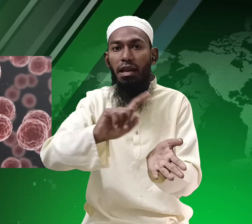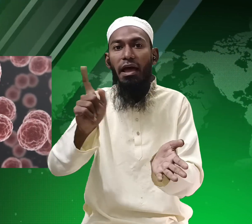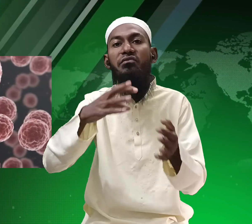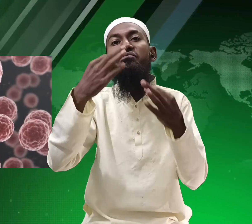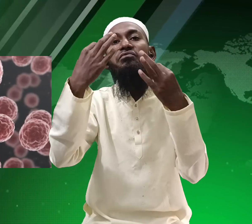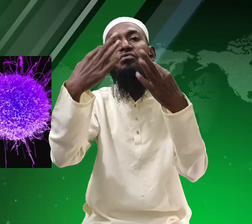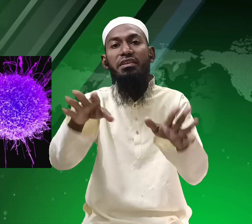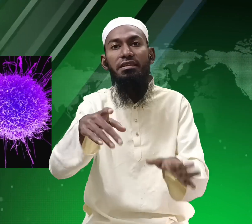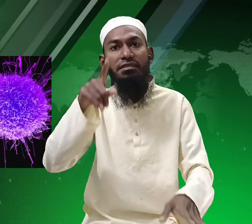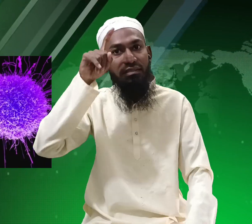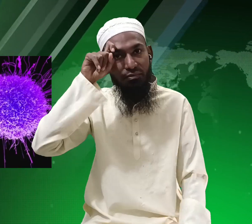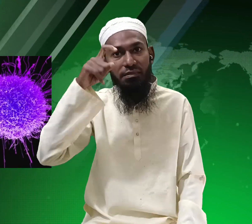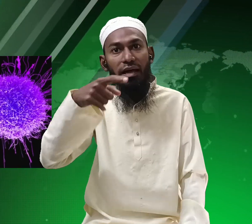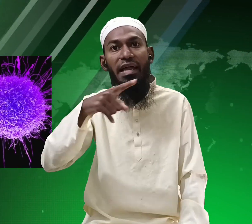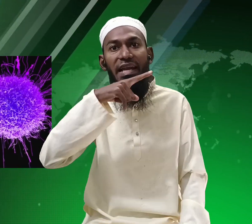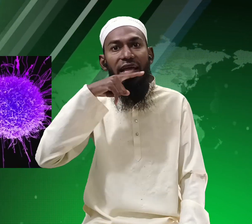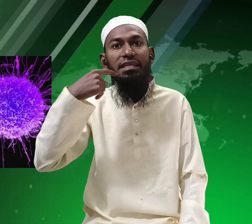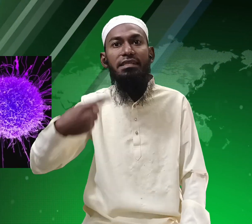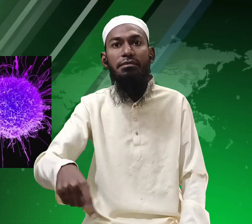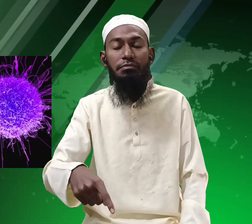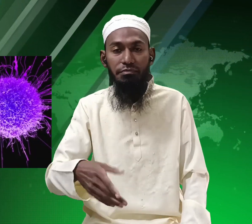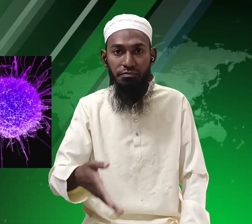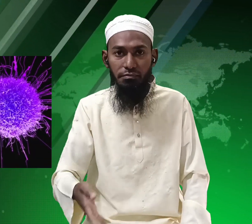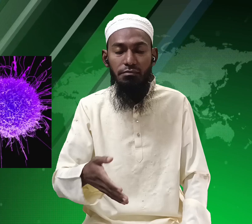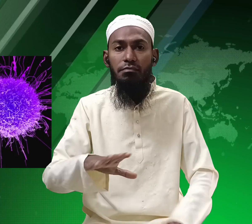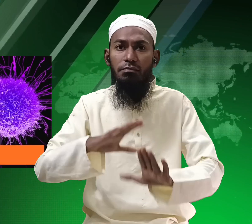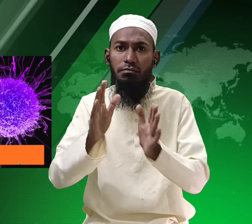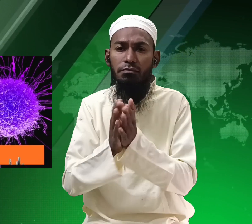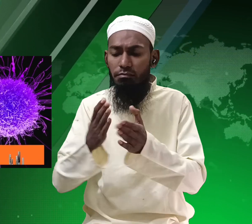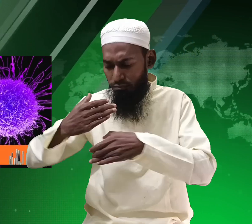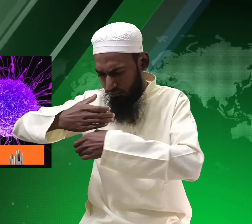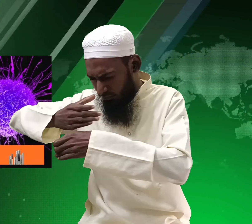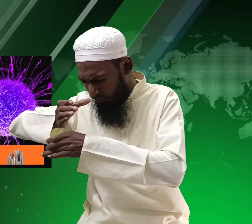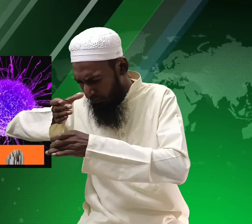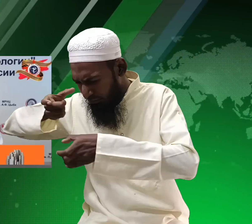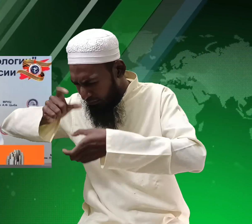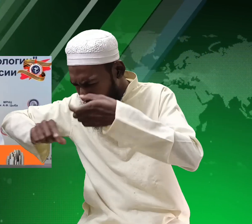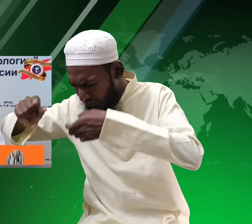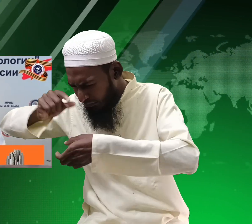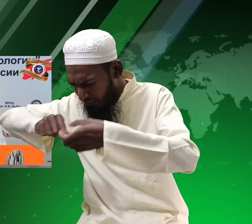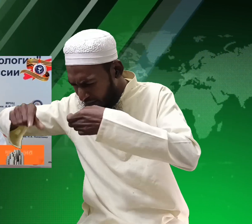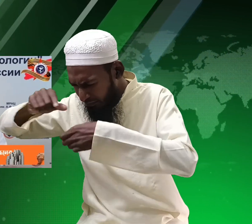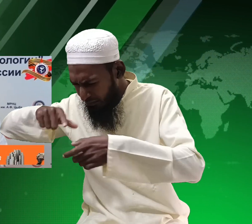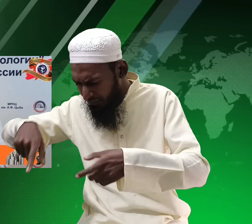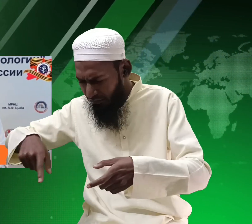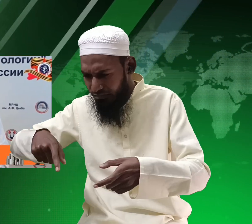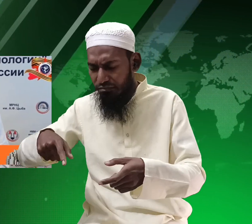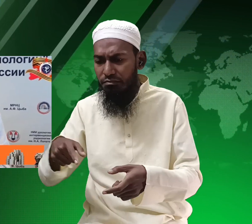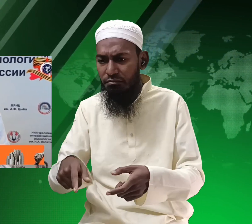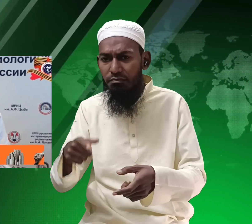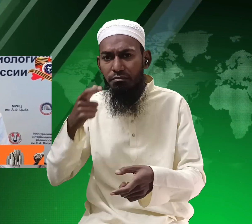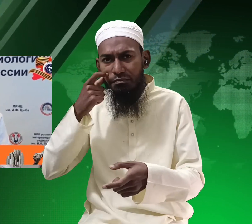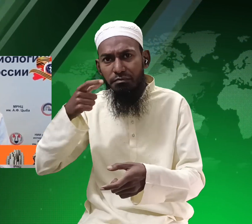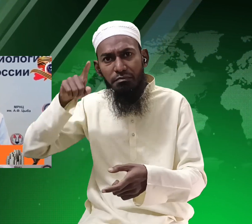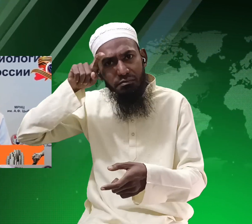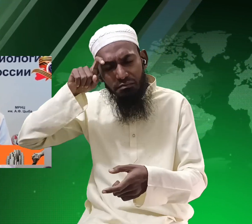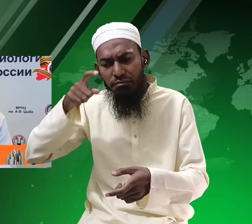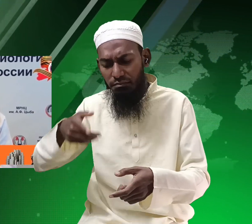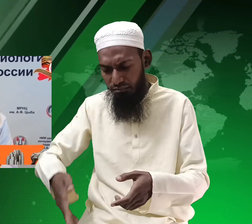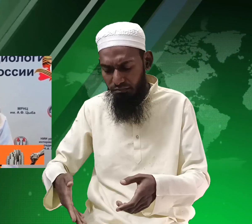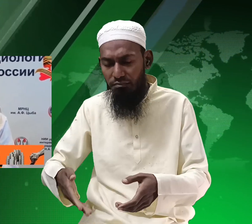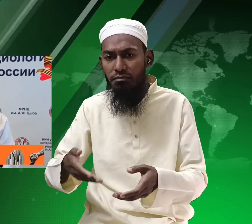স্বাস্থ্য মন্ত্রণালয়ের গবেষণা কেন্দ্র রেডিওলজি মেডিকেল রিসার্চ সেন্টারের মহাপরিচালক আন্দ্রিয়ে ক্যাপোরিন সম্প্রতি এই